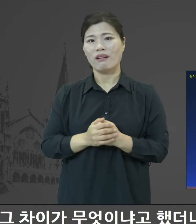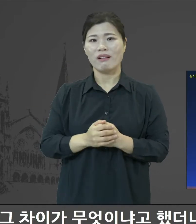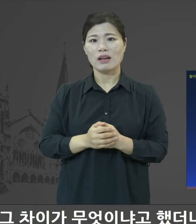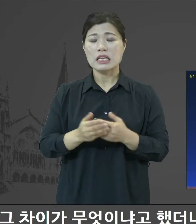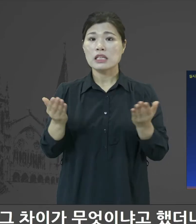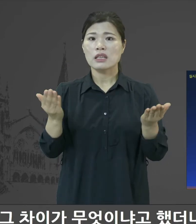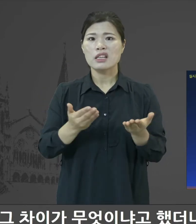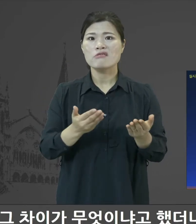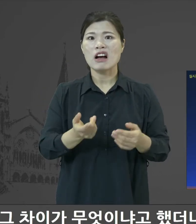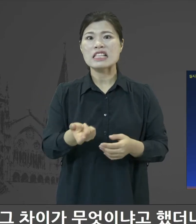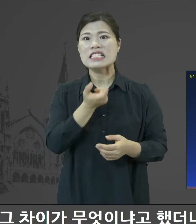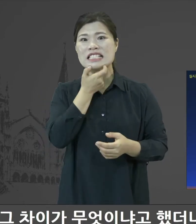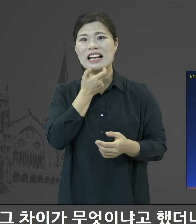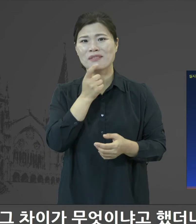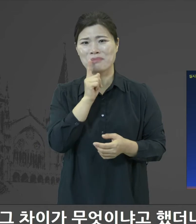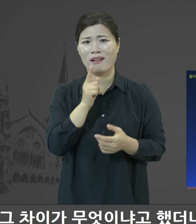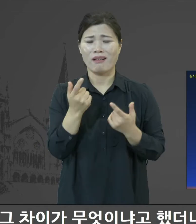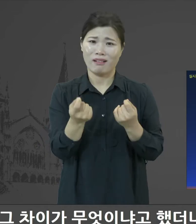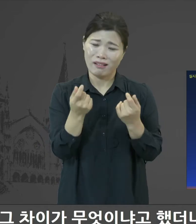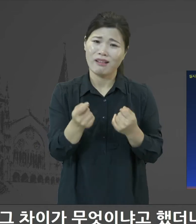안 하겠다는 생각입니다. 그거예요.